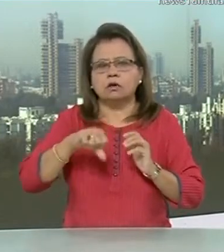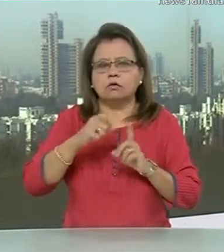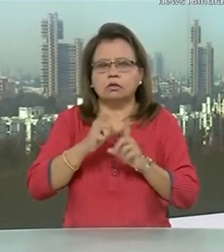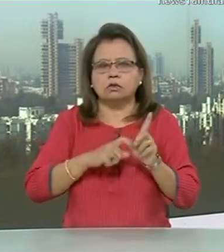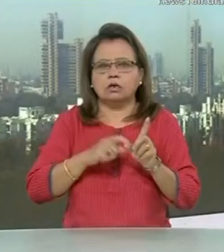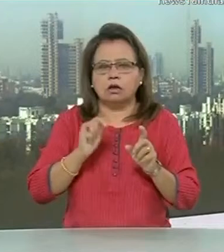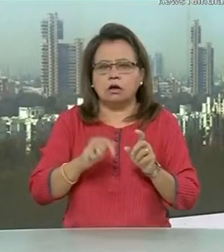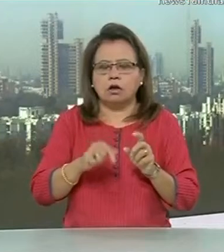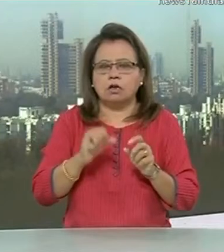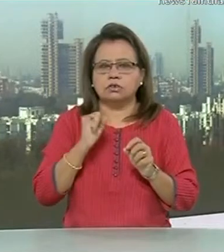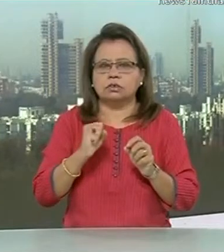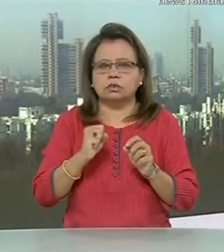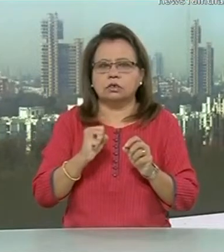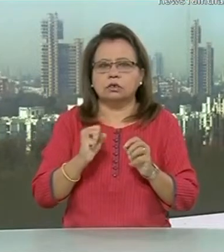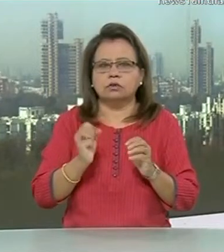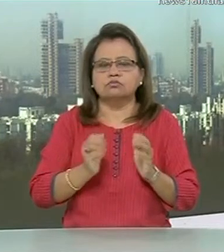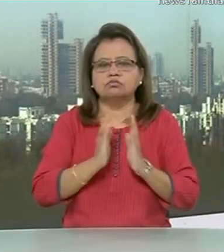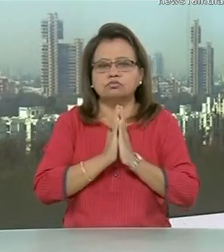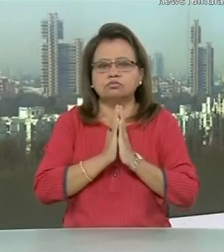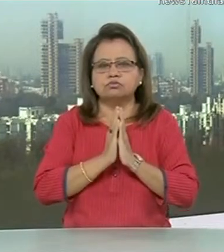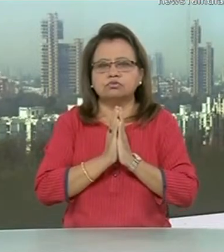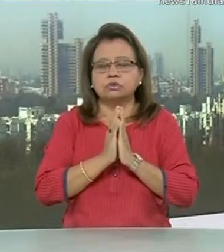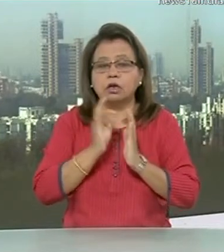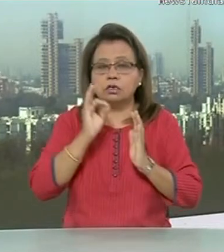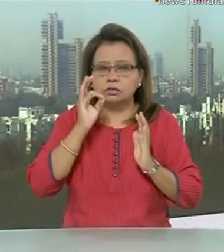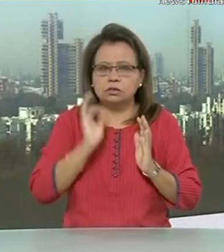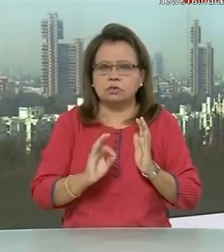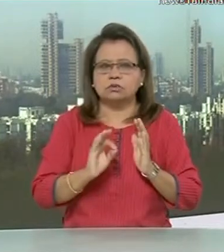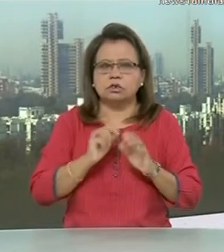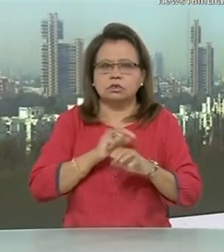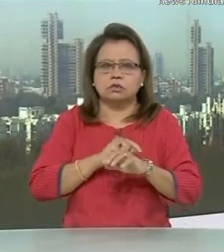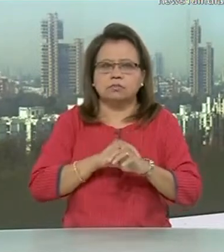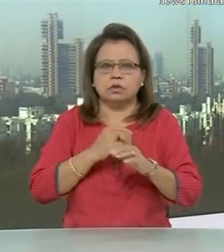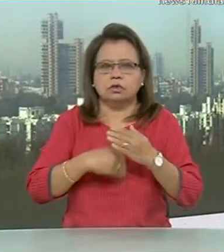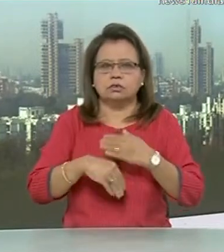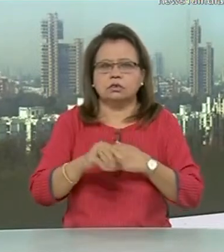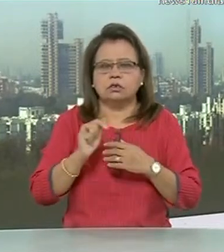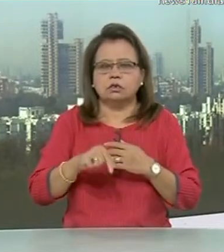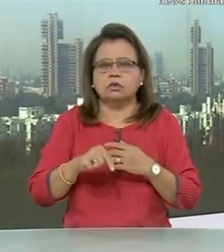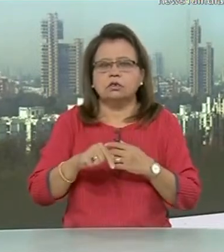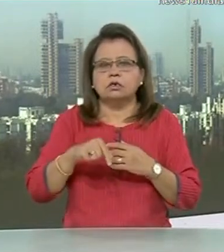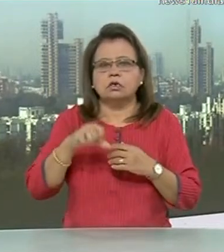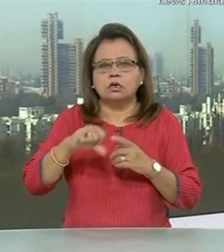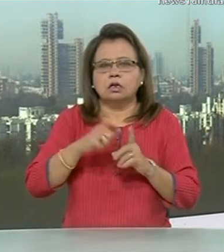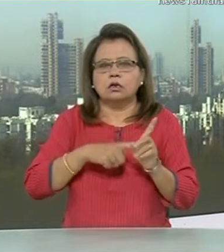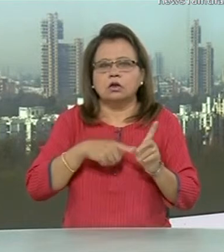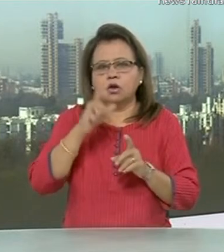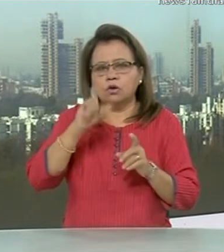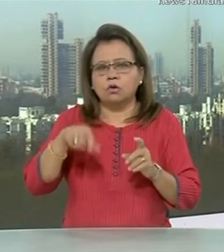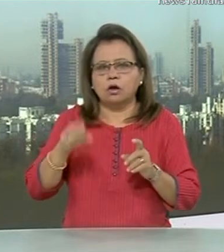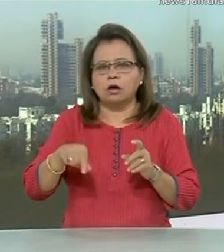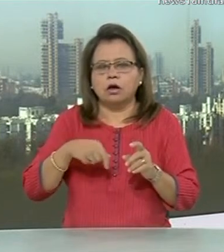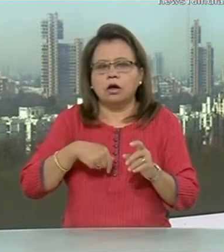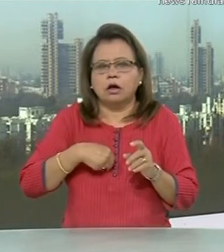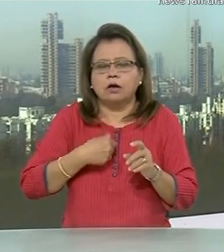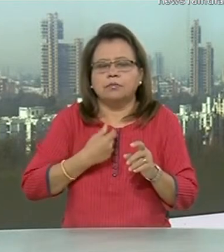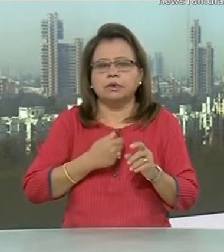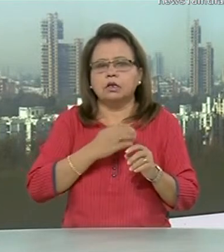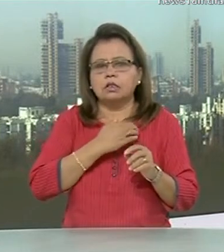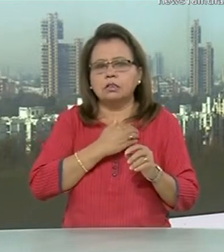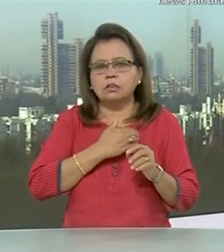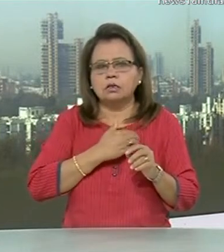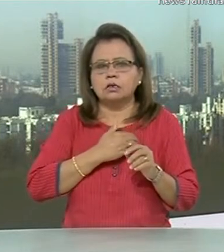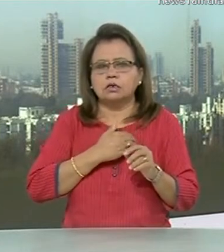को शक्ति की आराधना का सर्वश्रेष्ठ समय माना जाता है इस व्रत में लोग अपने आध्यात्मिक